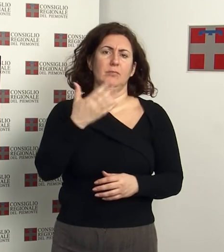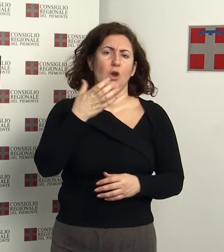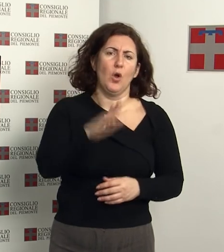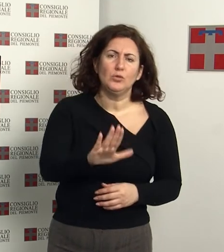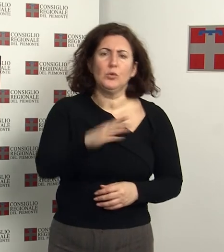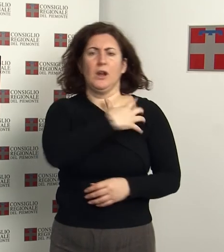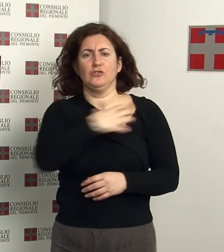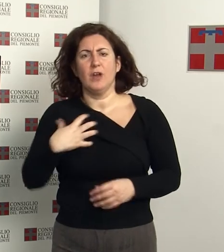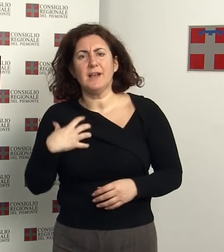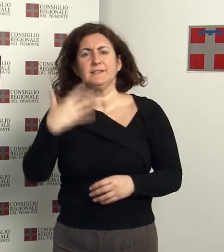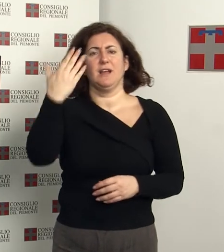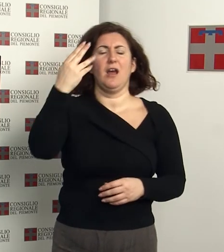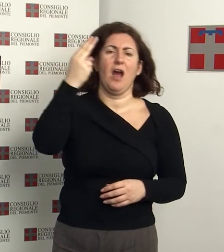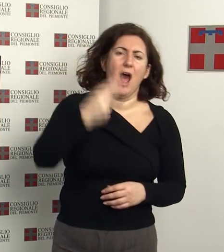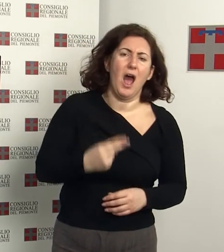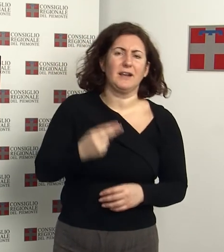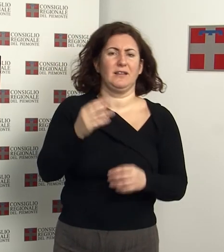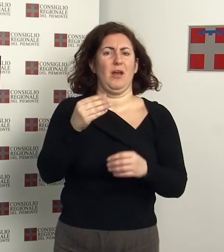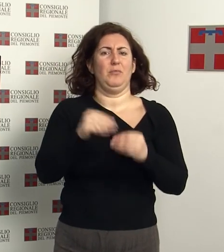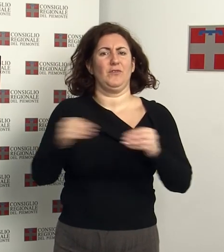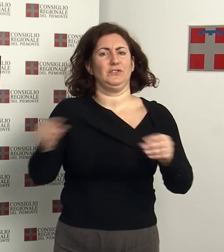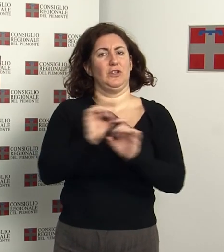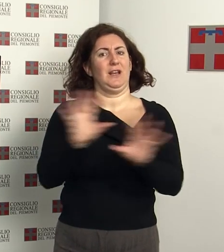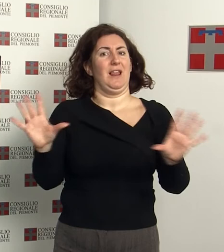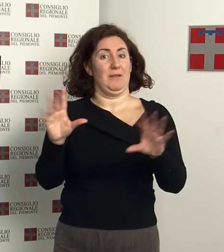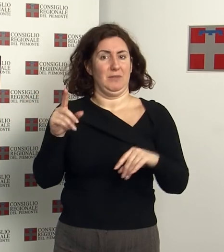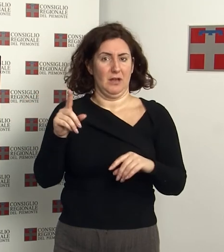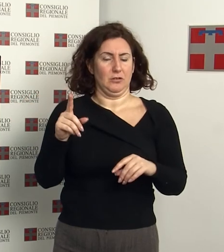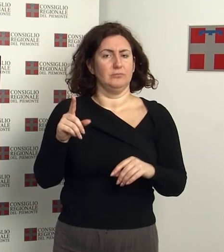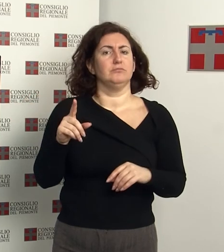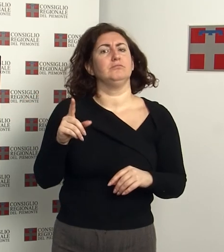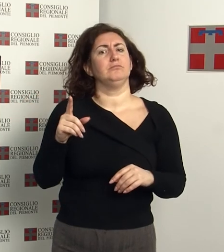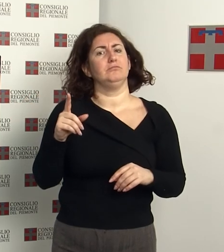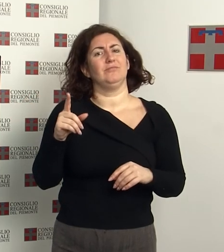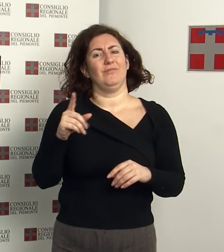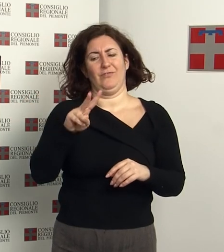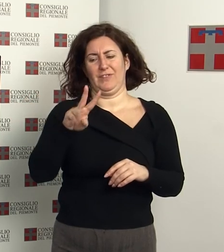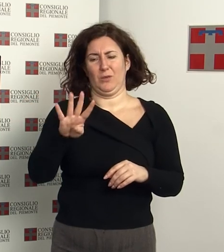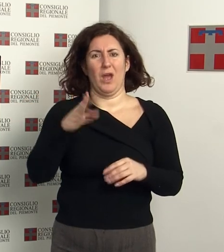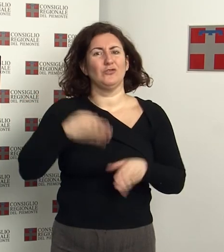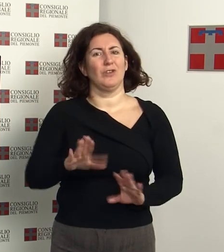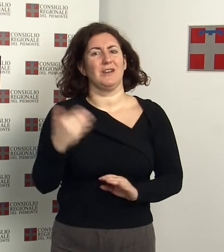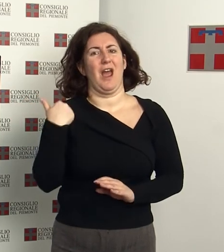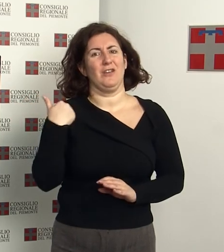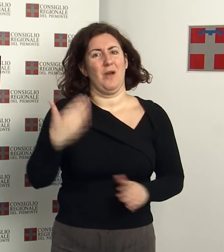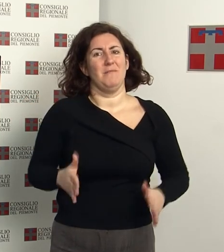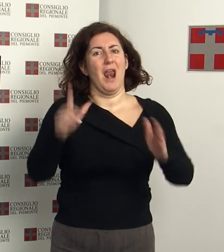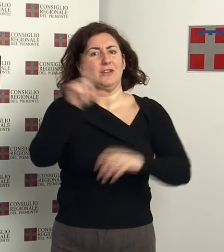nell'arte nelle libere professioni hanno ricevuto il 24 gennaio a palazzo lascaris il premio san giovanni 2013